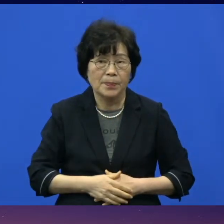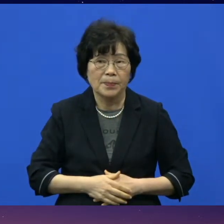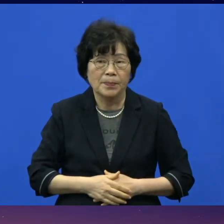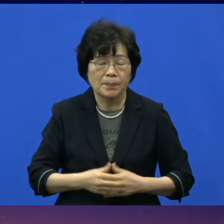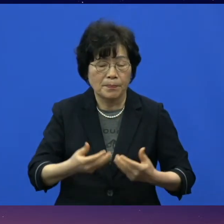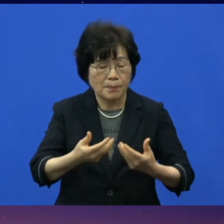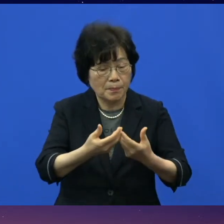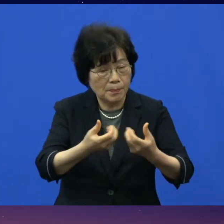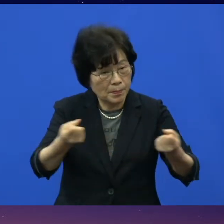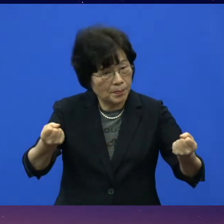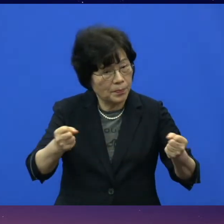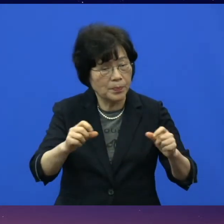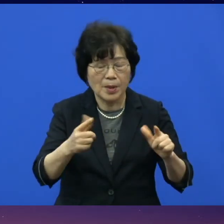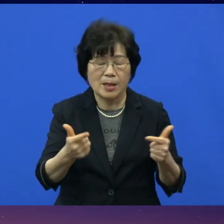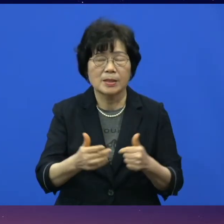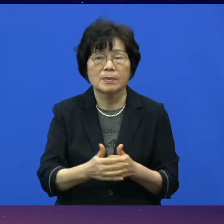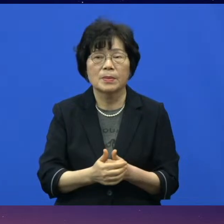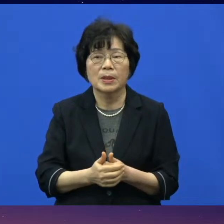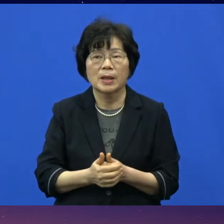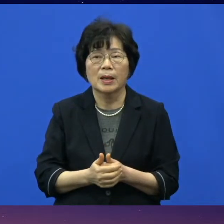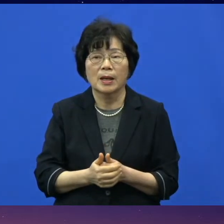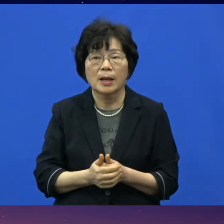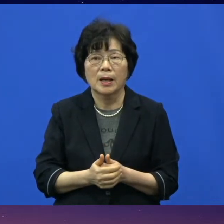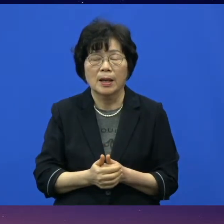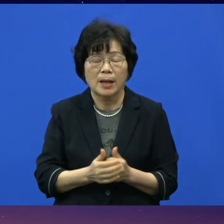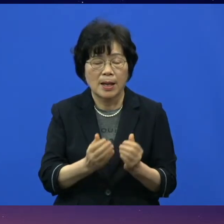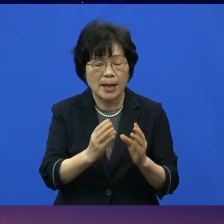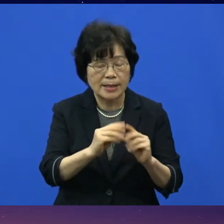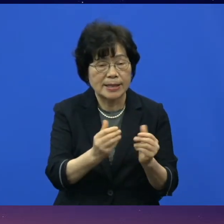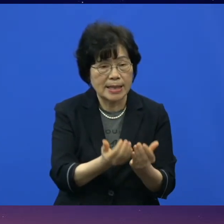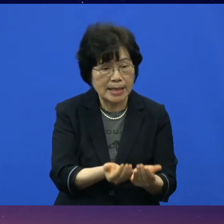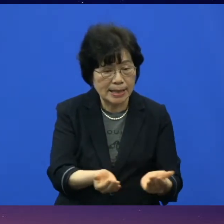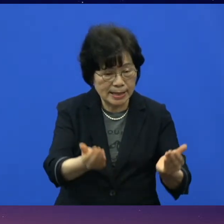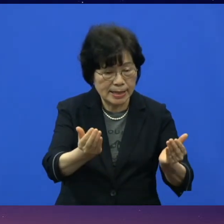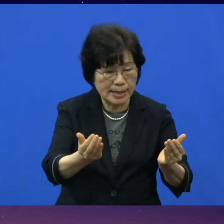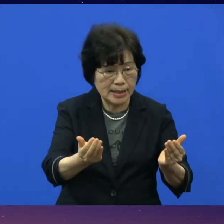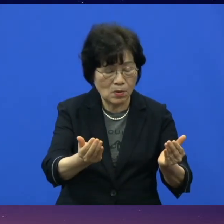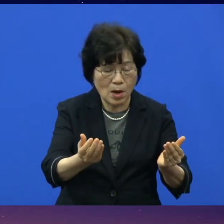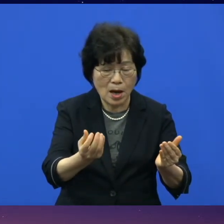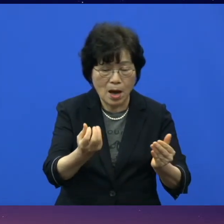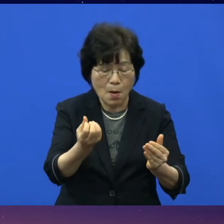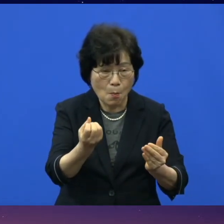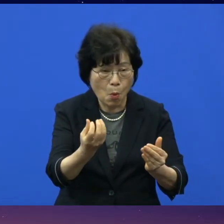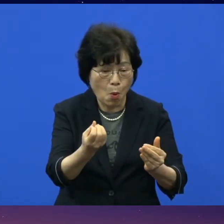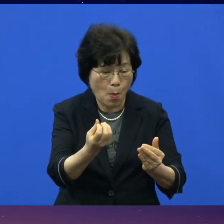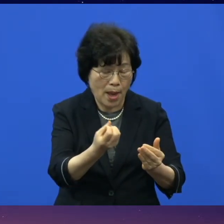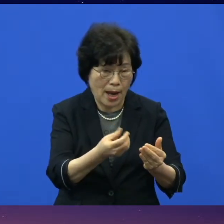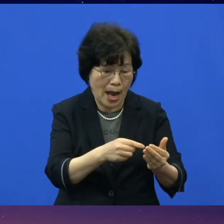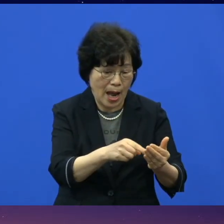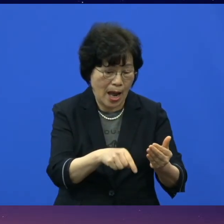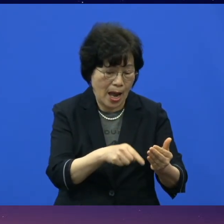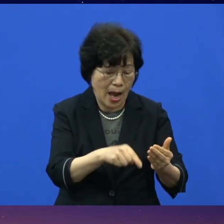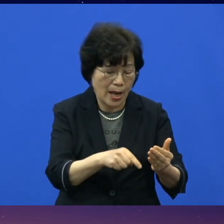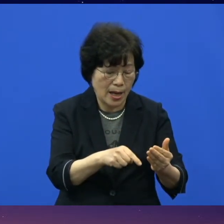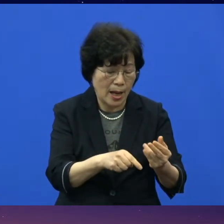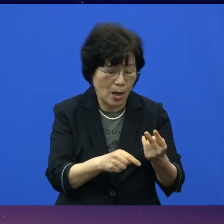분리되지 않는 거예요. 이게 질그릇이지만 그 질그릇과 보배가 공존하고 있는 거예요.